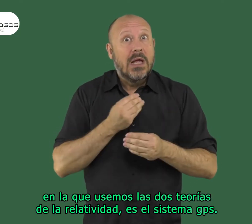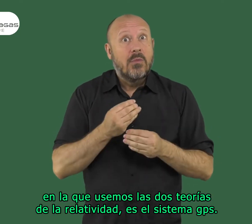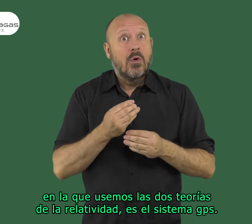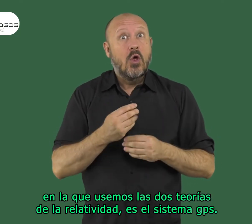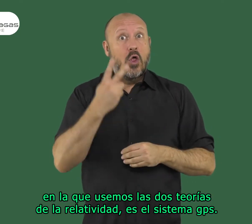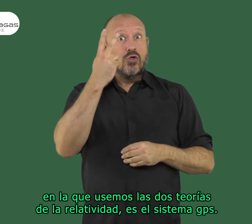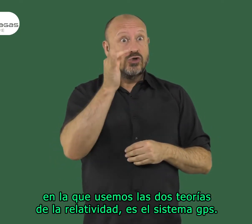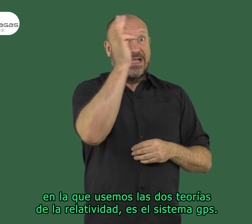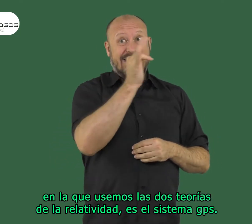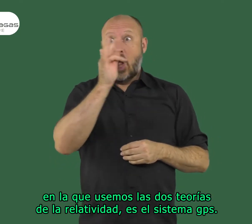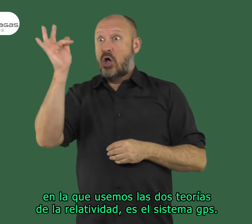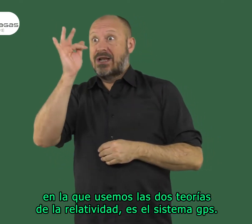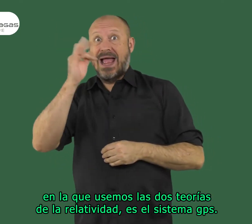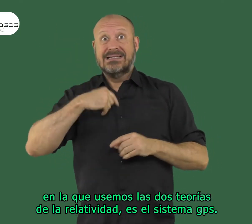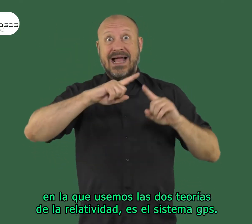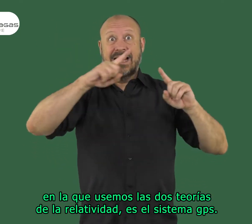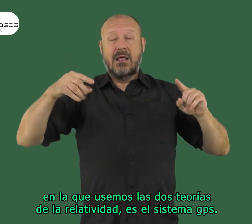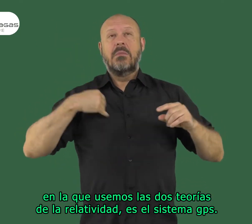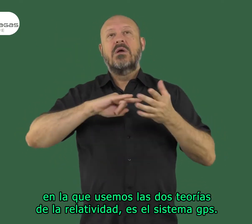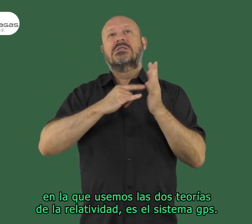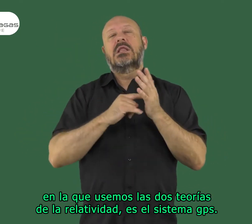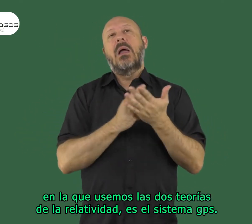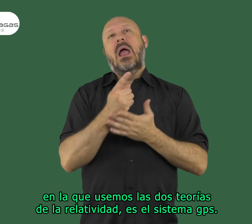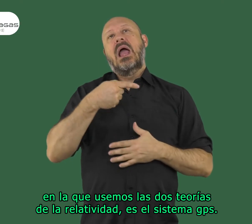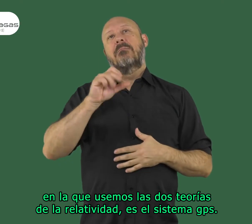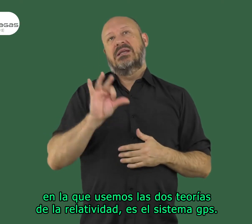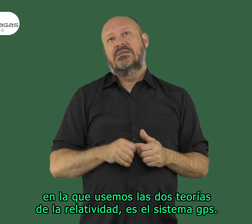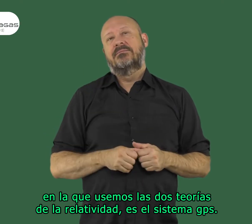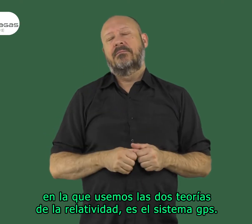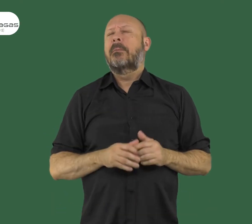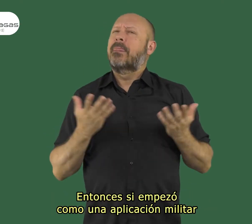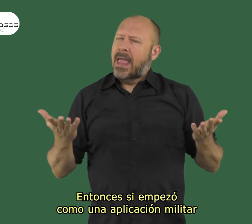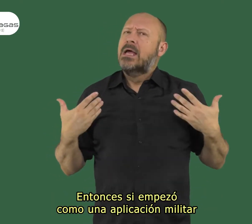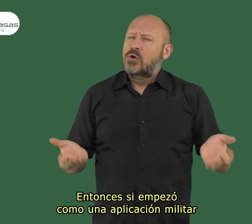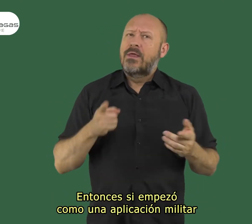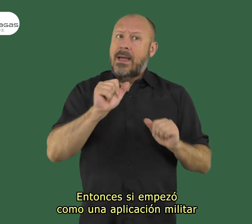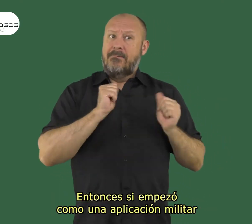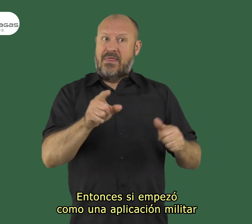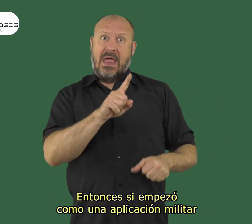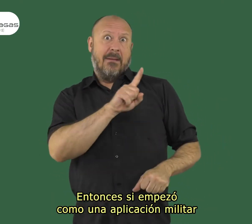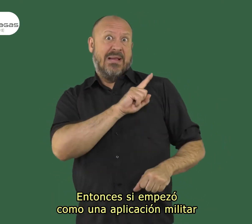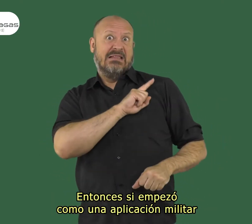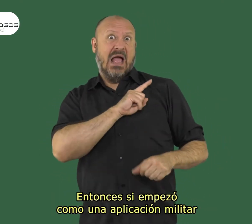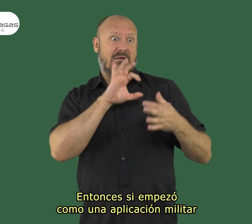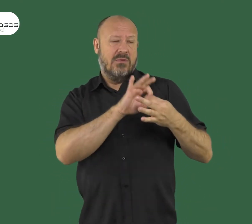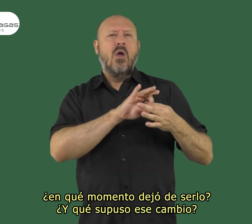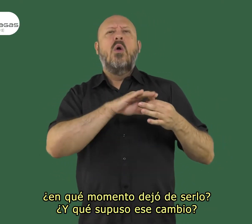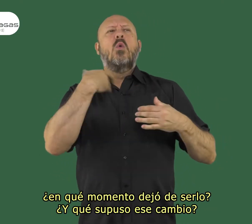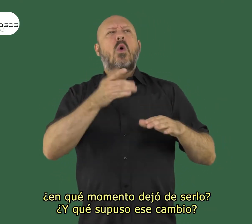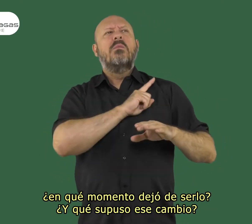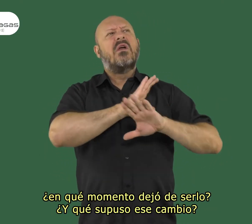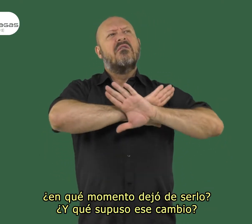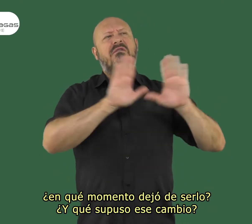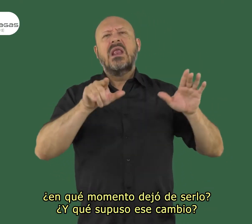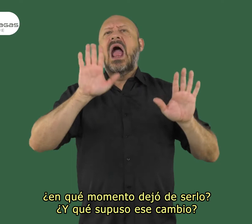en la que usemos las dos teorías de la relatividad, es el sistema GPS. Entonces, si empezó como una aplicación militar, ¿en qué